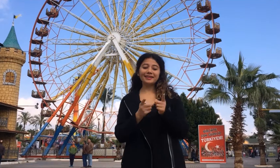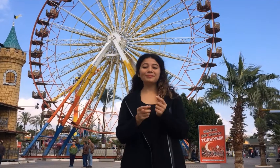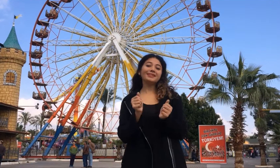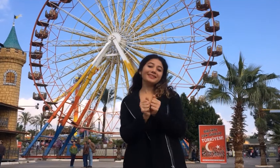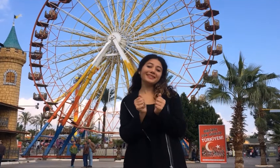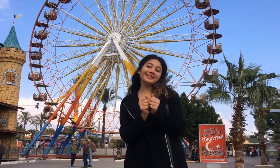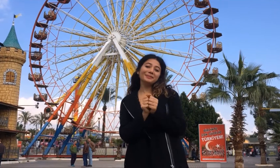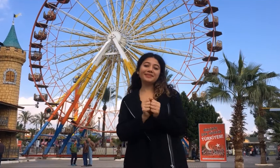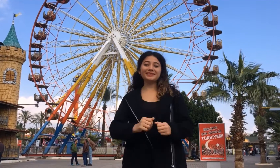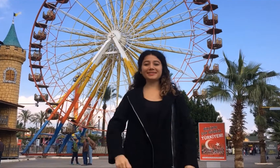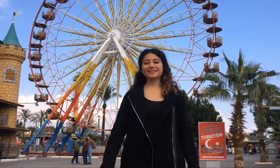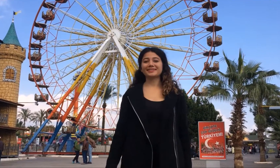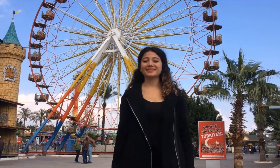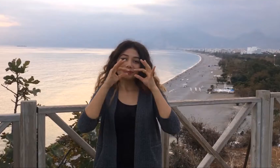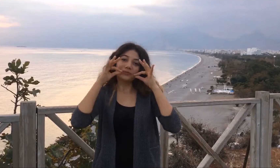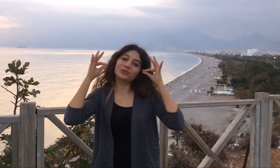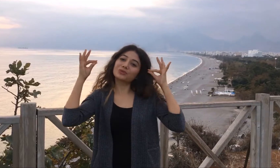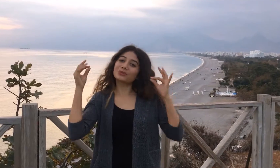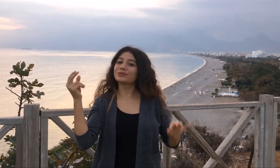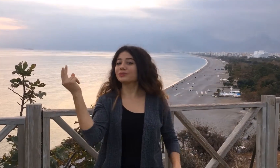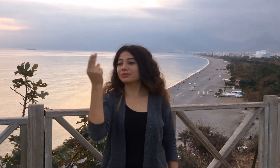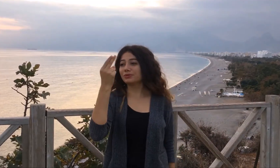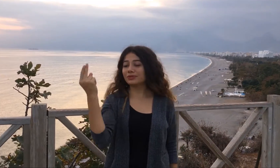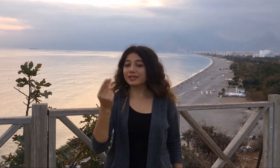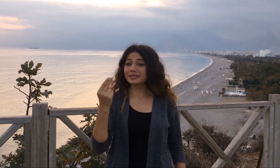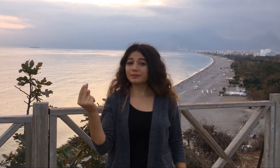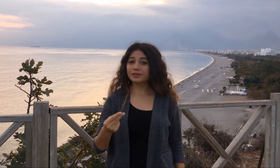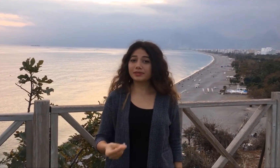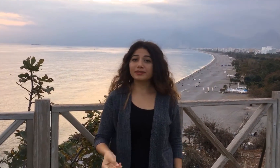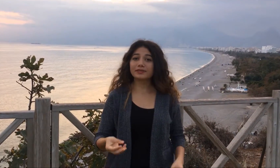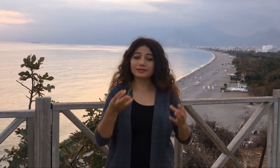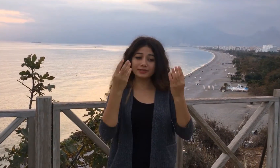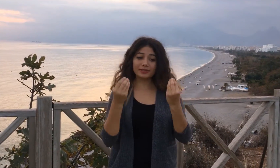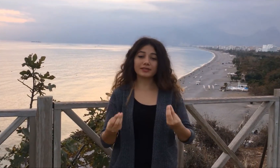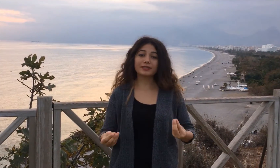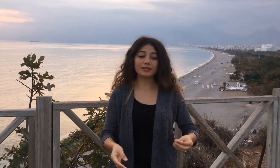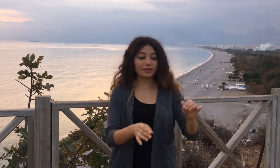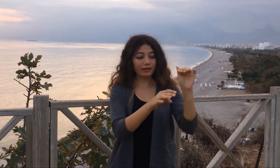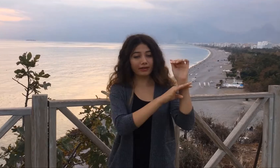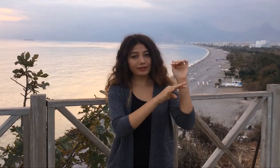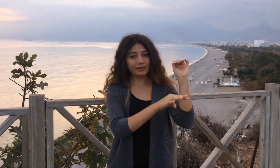Seninle biz ikimiz mutluluğun resmiyiz. İki